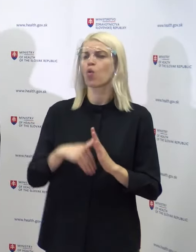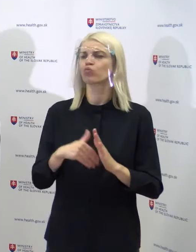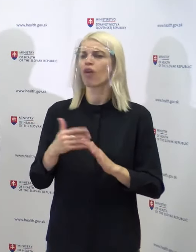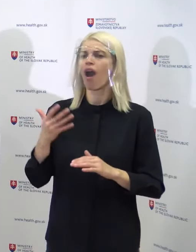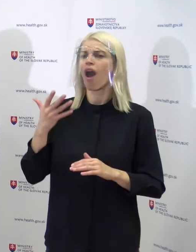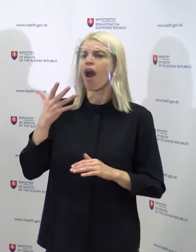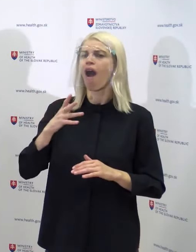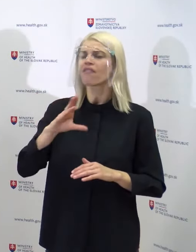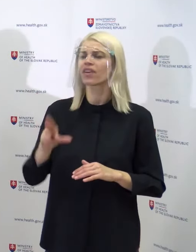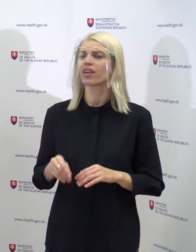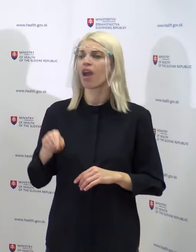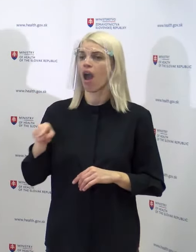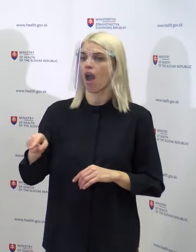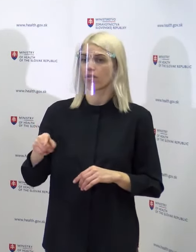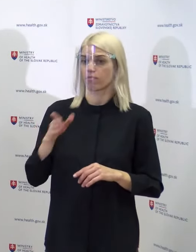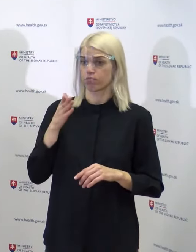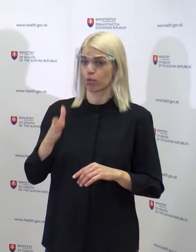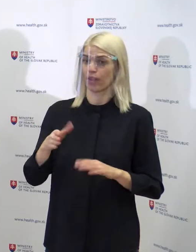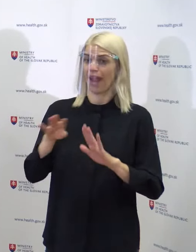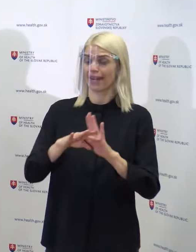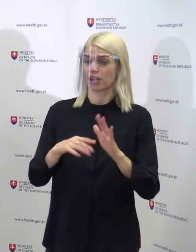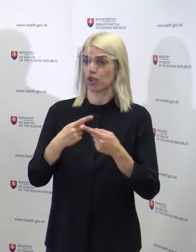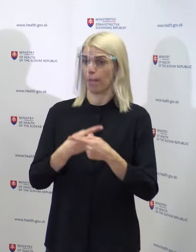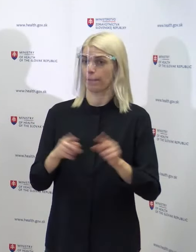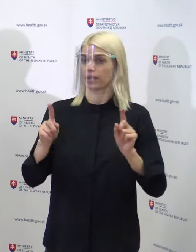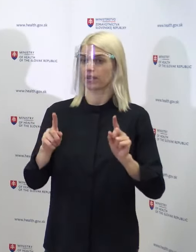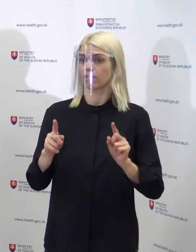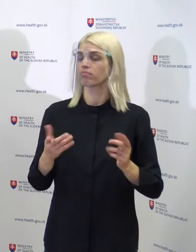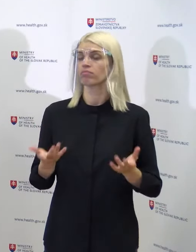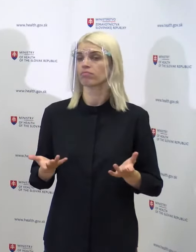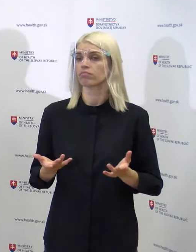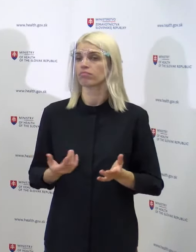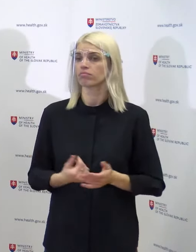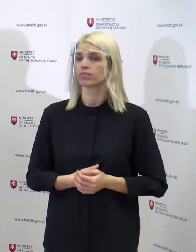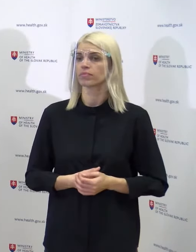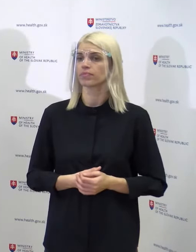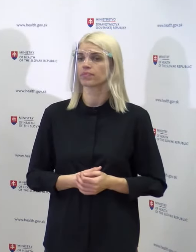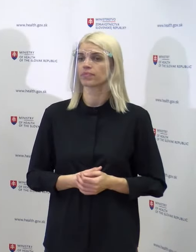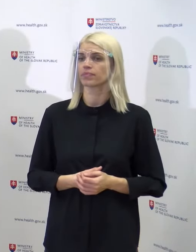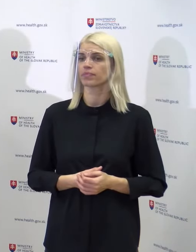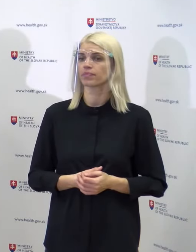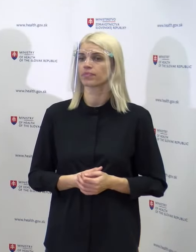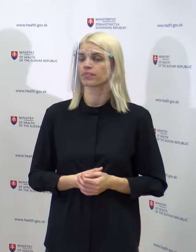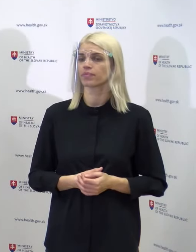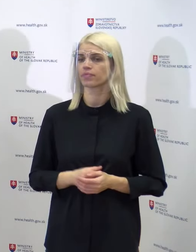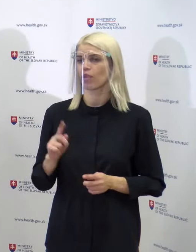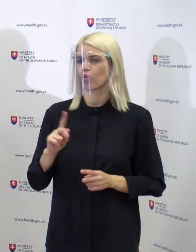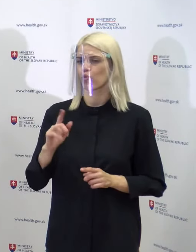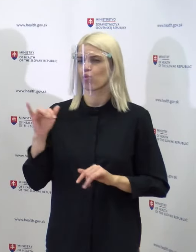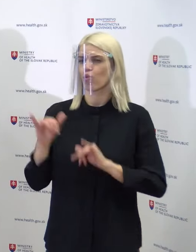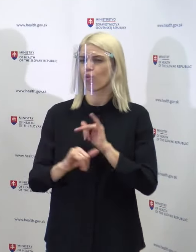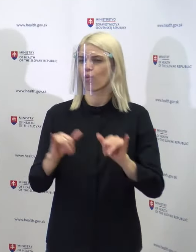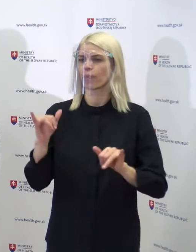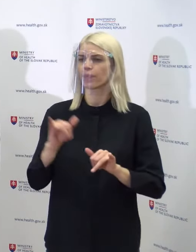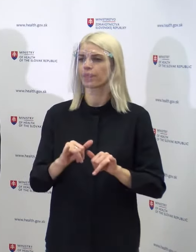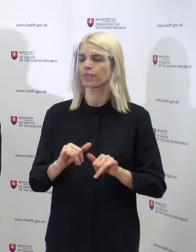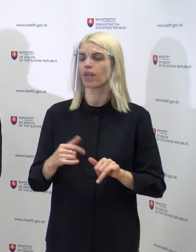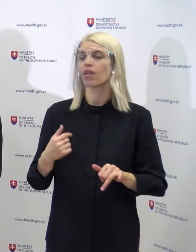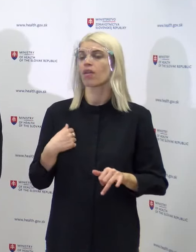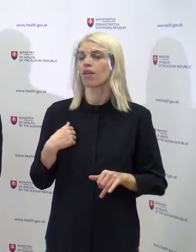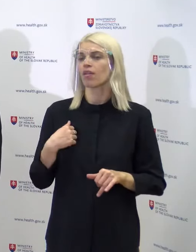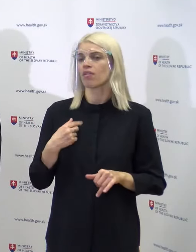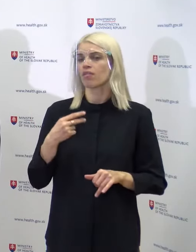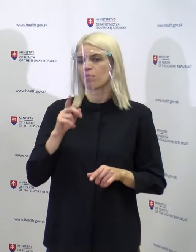Ja si myslím, že takisto to bude otázka na rokovanie konzília. Zatiaľ si myslím, že všetky krajiny, ktoré teda sú rizikové,